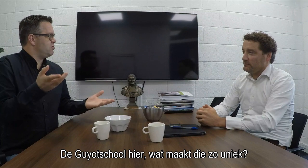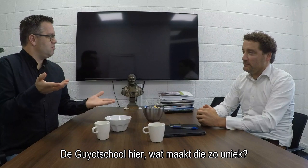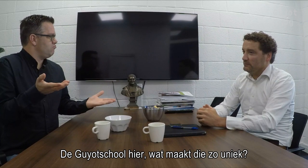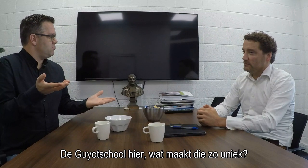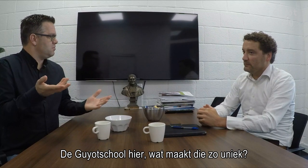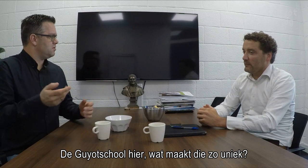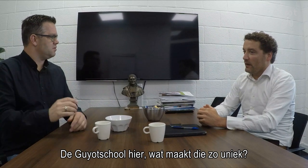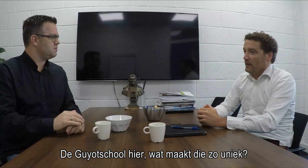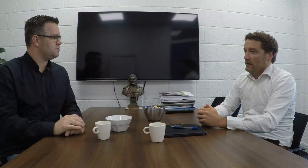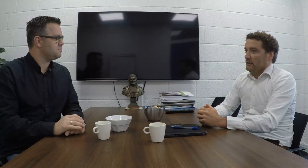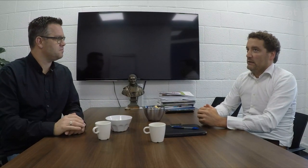uniek?